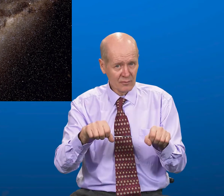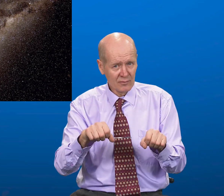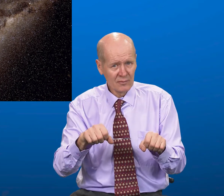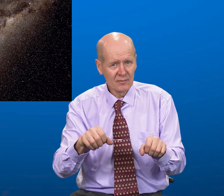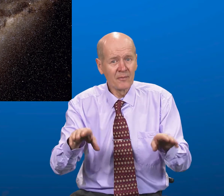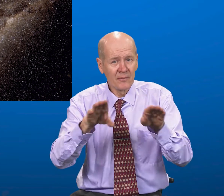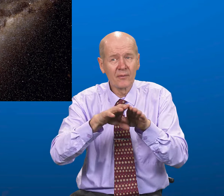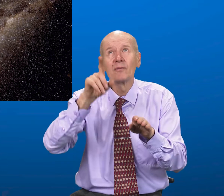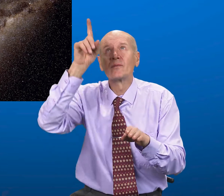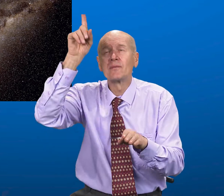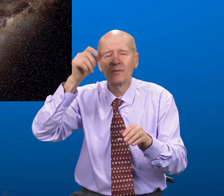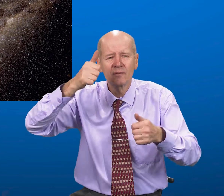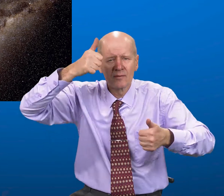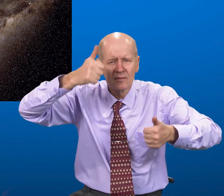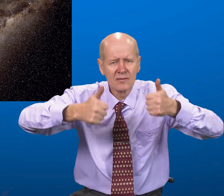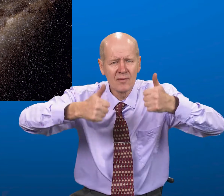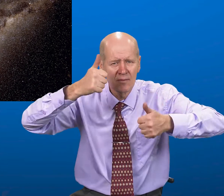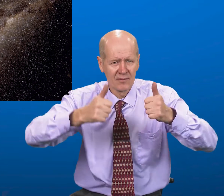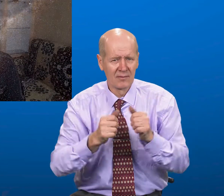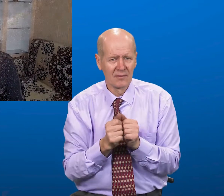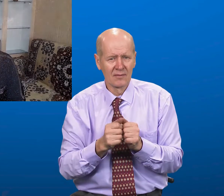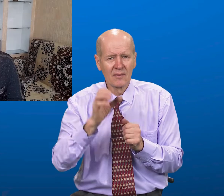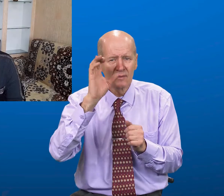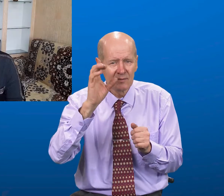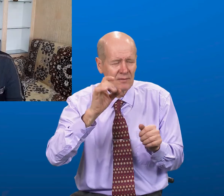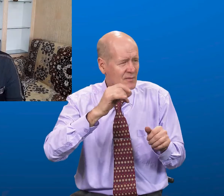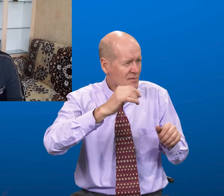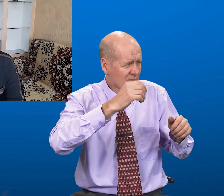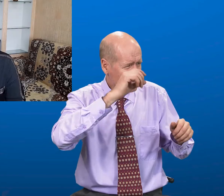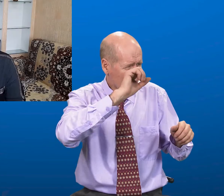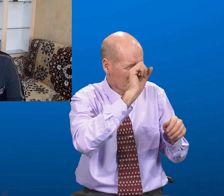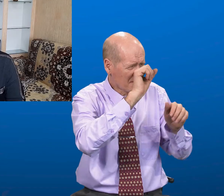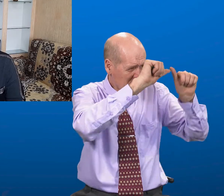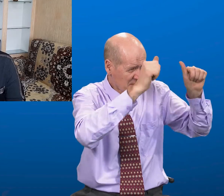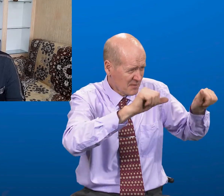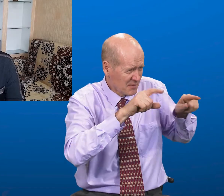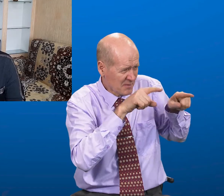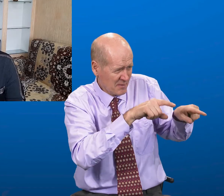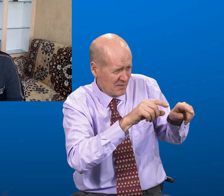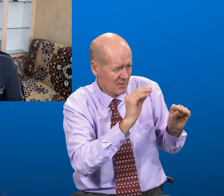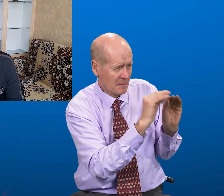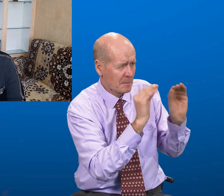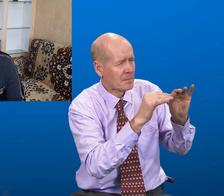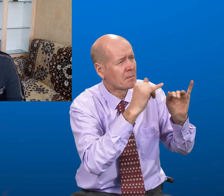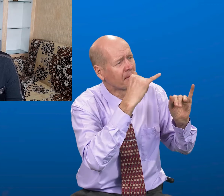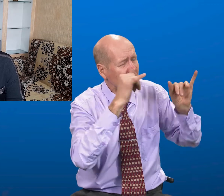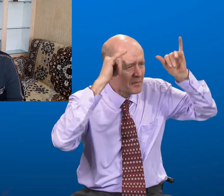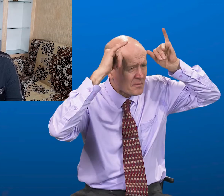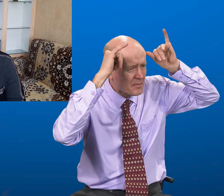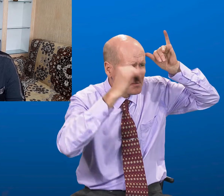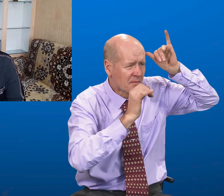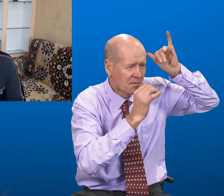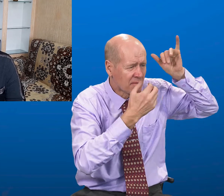Можно ли такого Бога с кем-то сравнить или кому-то уподобить? Нелепо. Но большинство людей в современном мире все